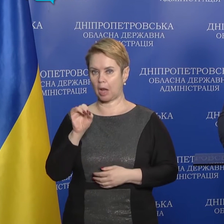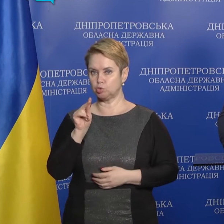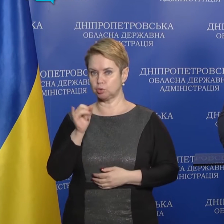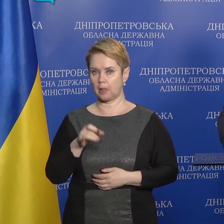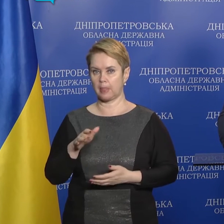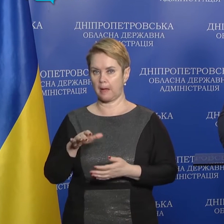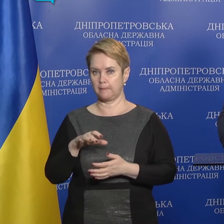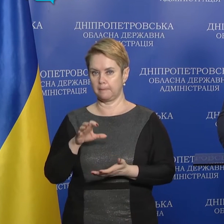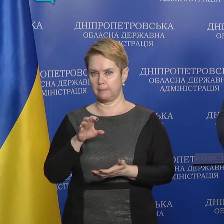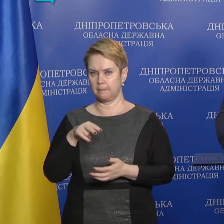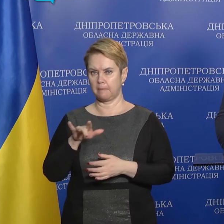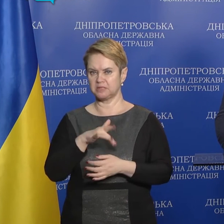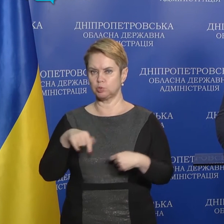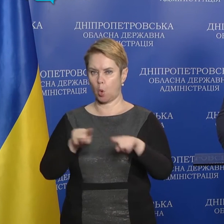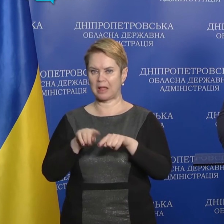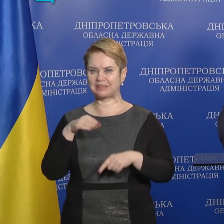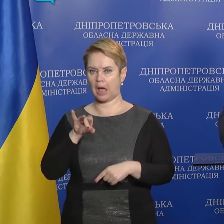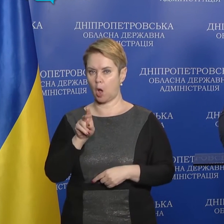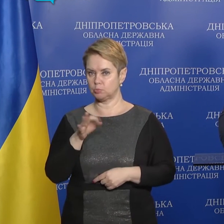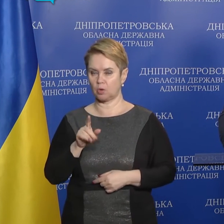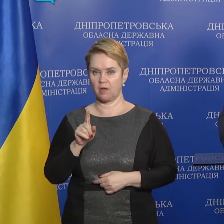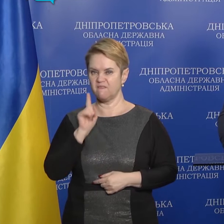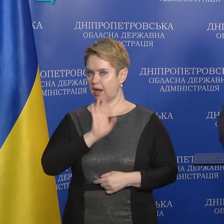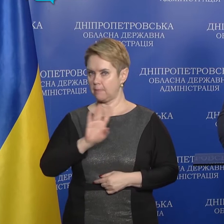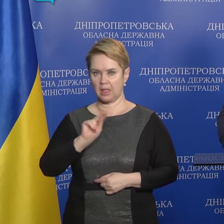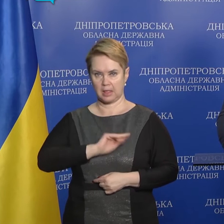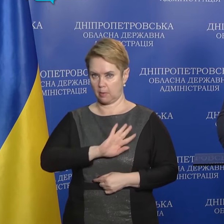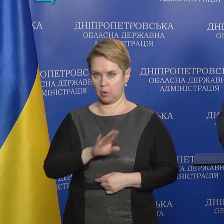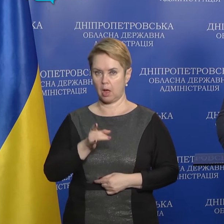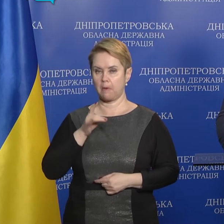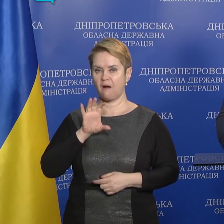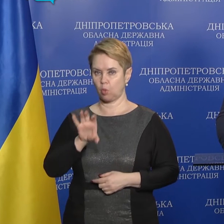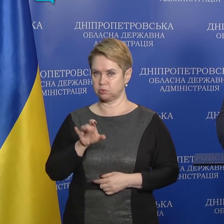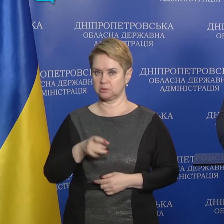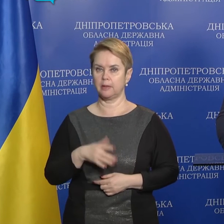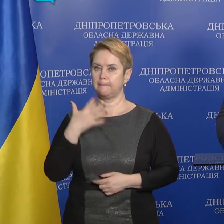на поселок Тарамська. Временно не действуют автобусные маршруты